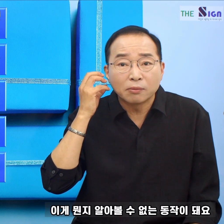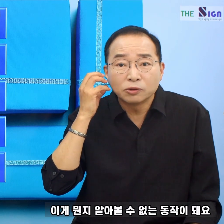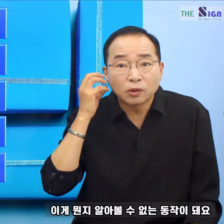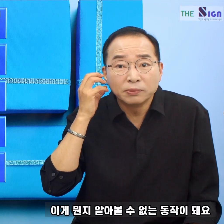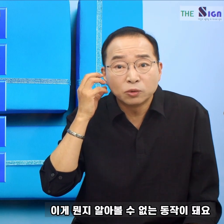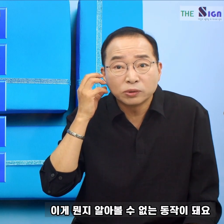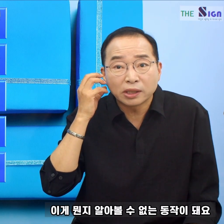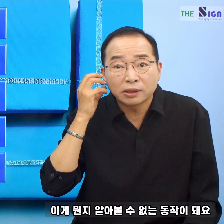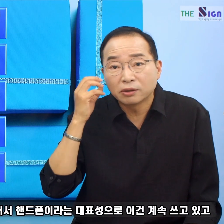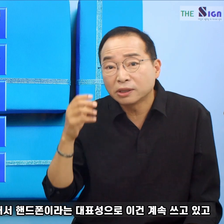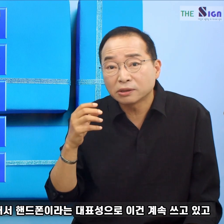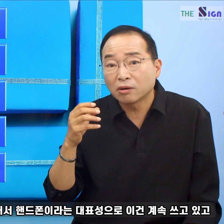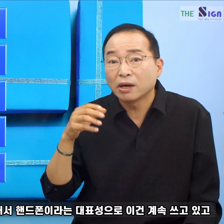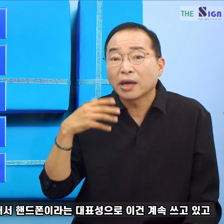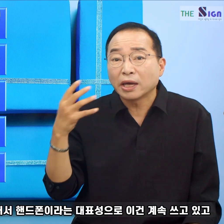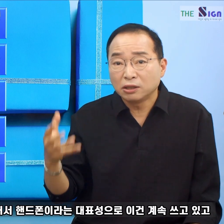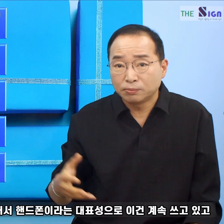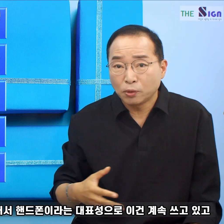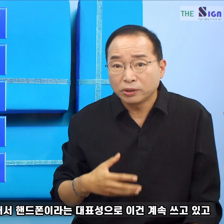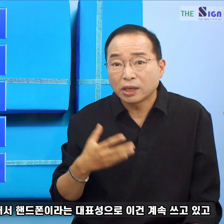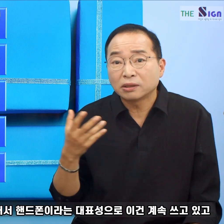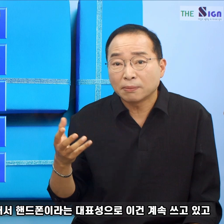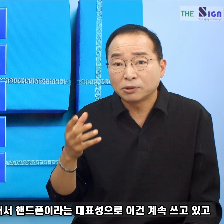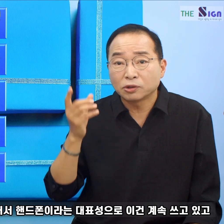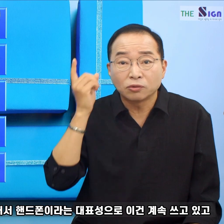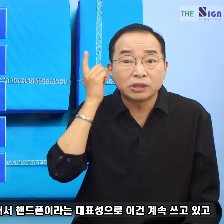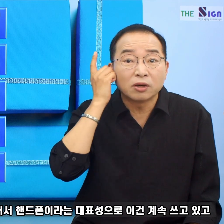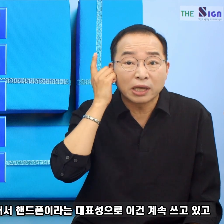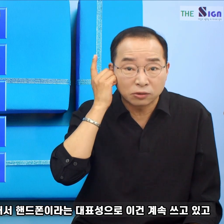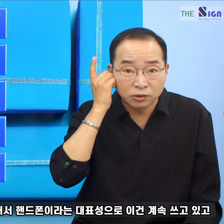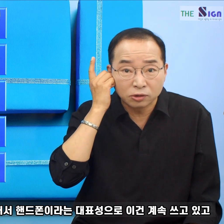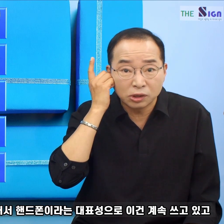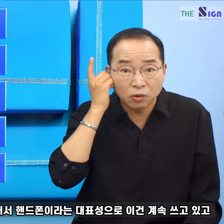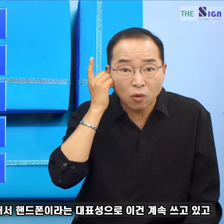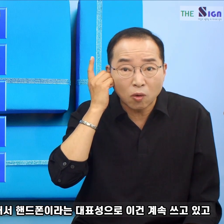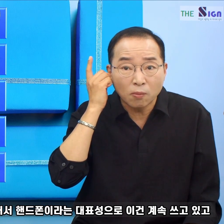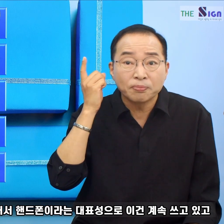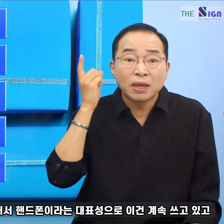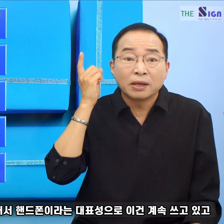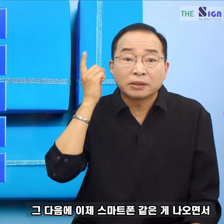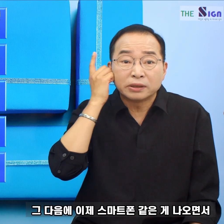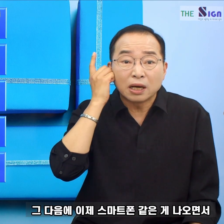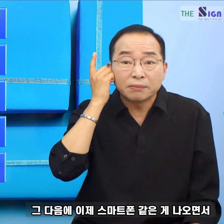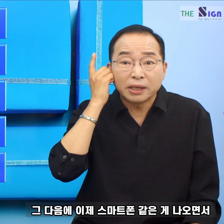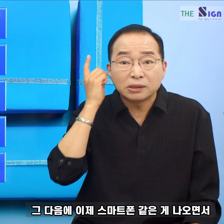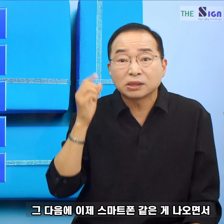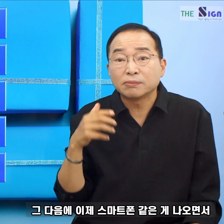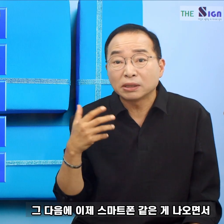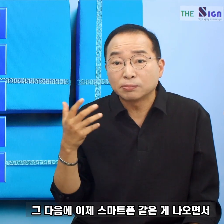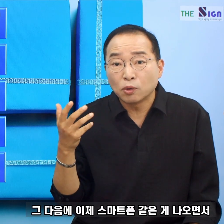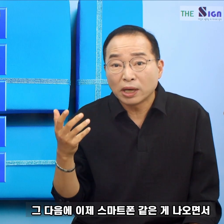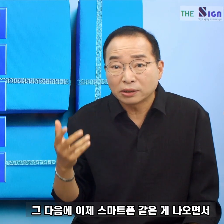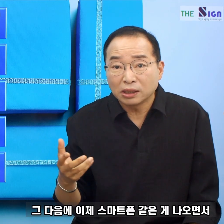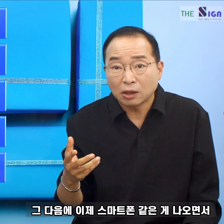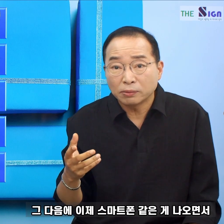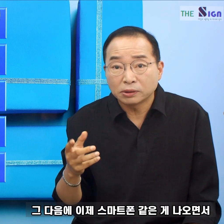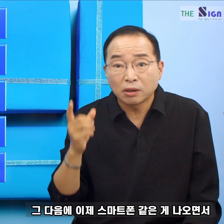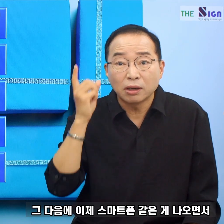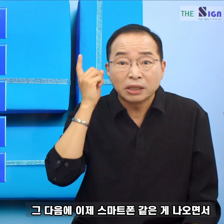수 없는 동작이 돼요. 그래서 핸드폰이라는 대표성으로 이건 계속 쓰고 있고, 그 다음에 이제 스마트폰 같은 게 나오면서